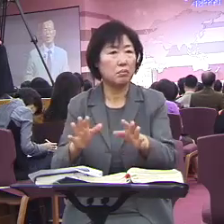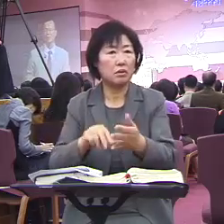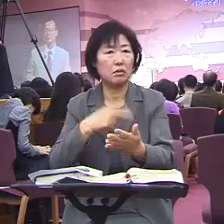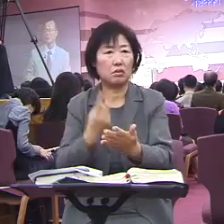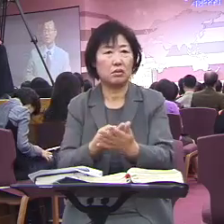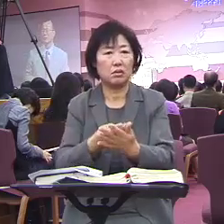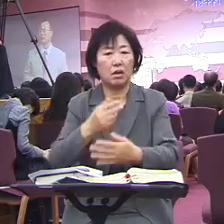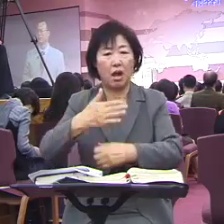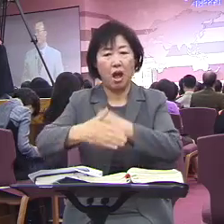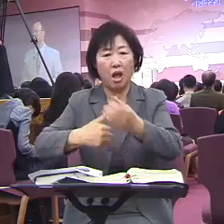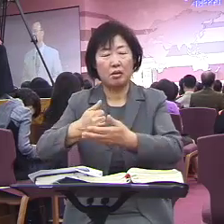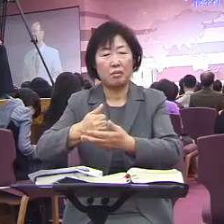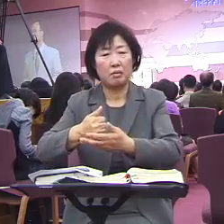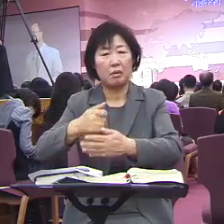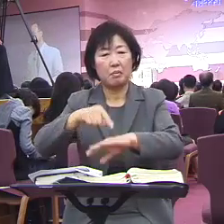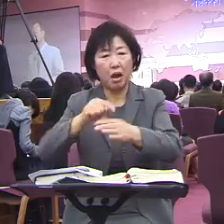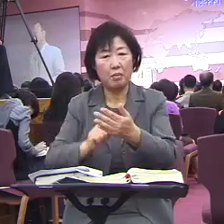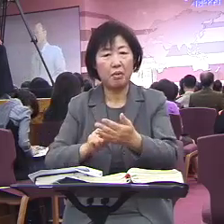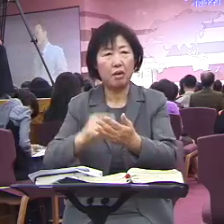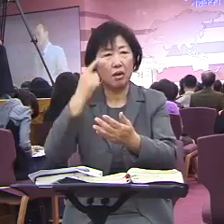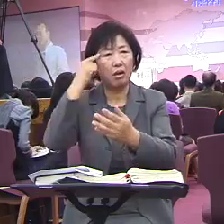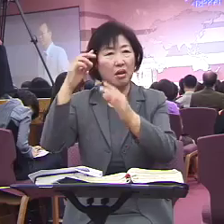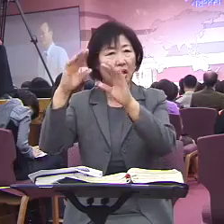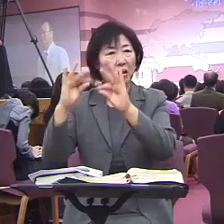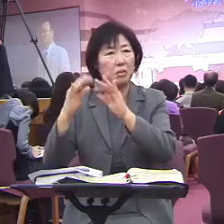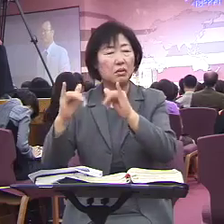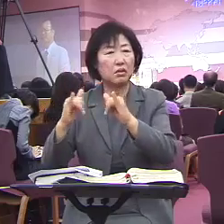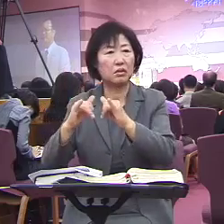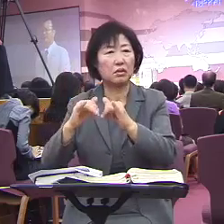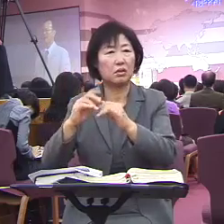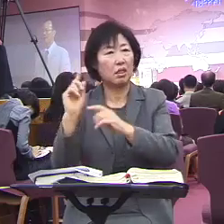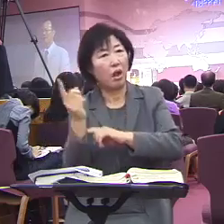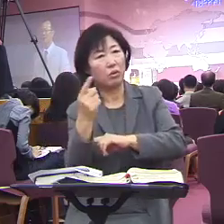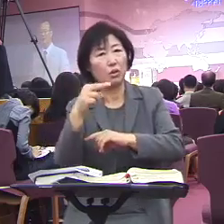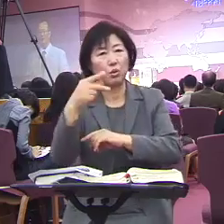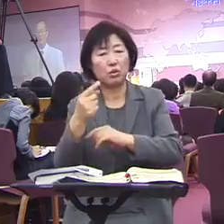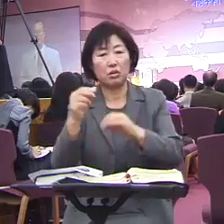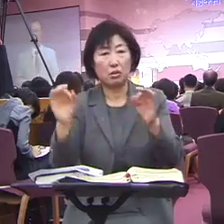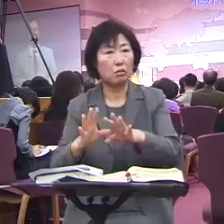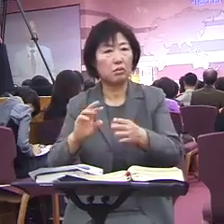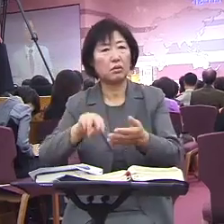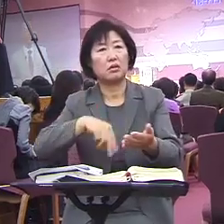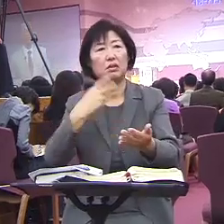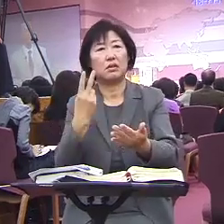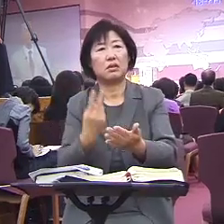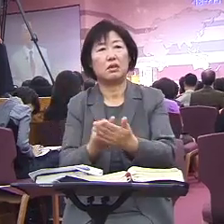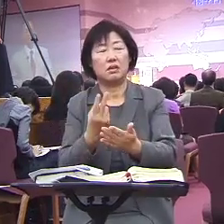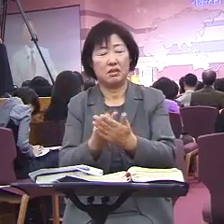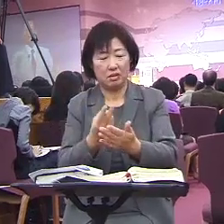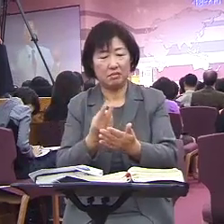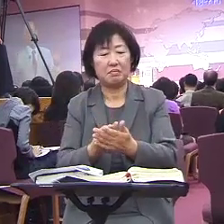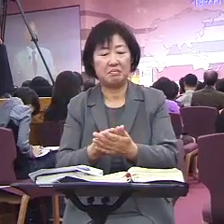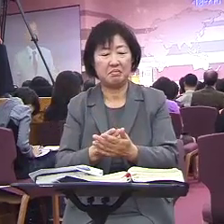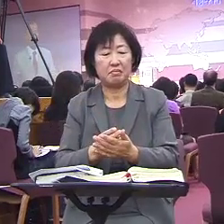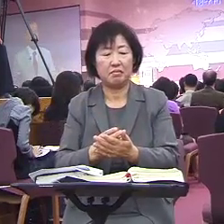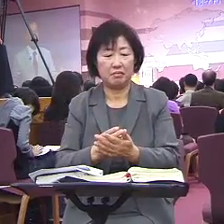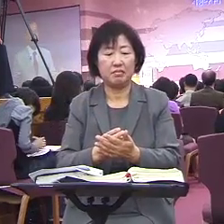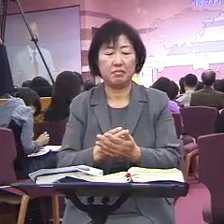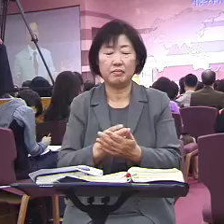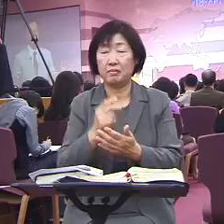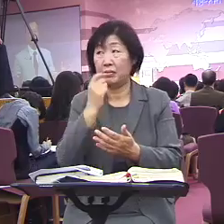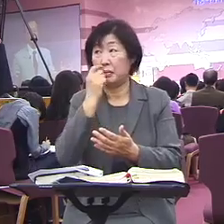하나님의 마음에 합했던 다윗도 넘어질 때 순식간입니다. 순식간. 여러분 이걸 보면서 한 가지 느끼는 게 뭐냐? 우리 다 연약해요.